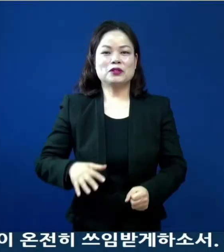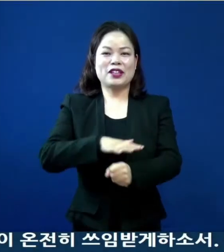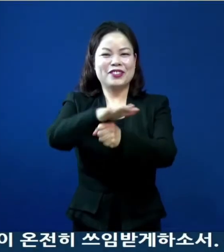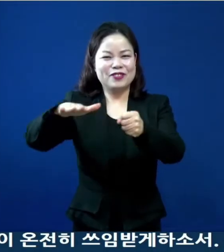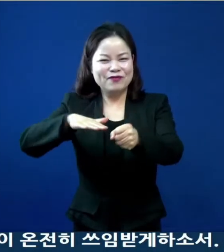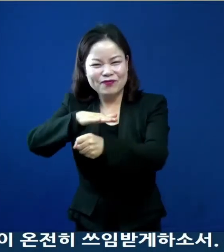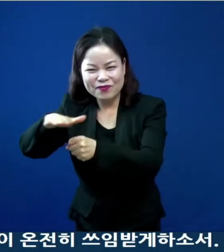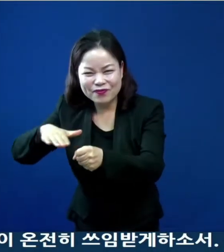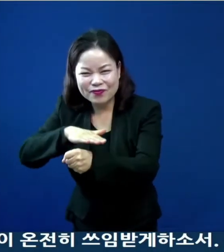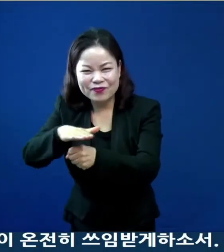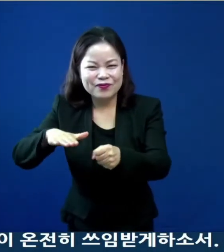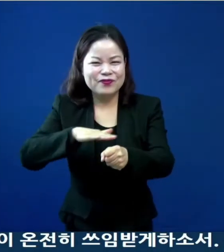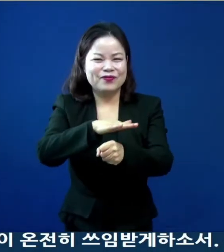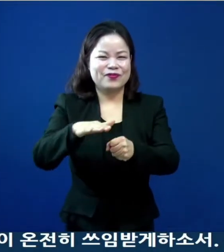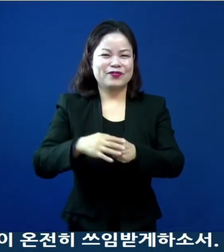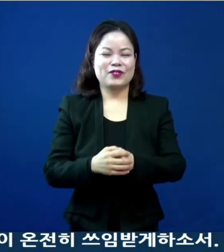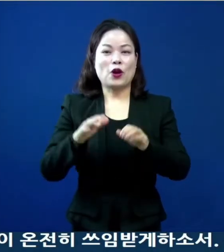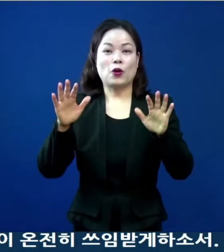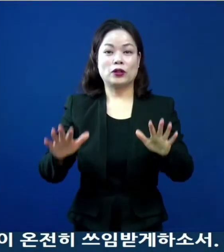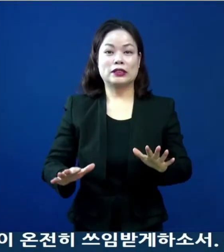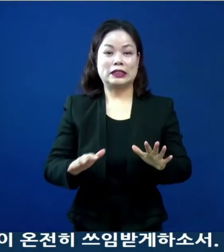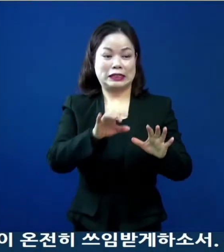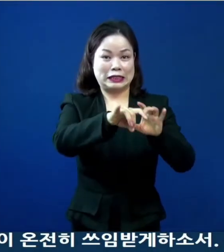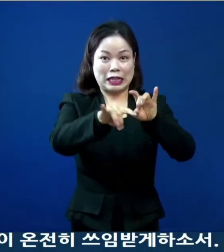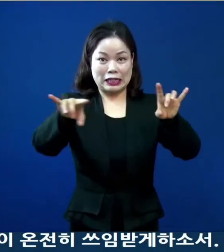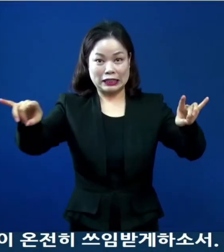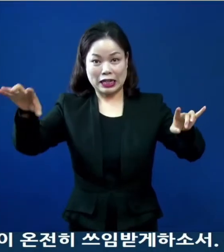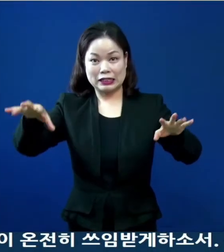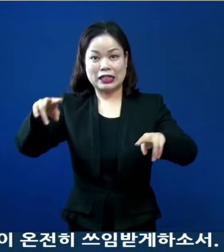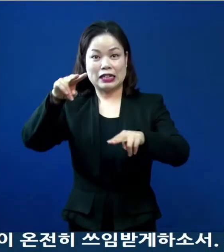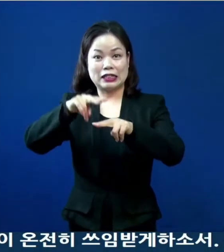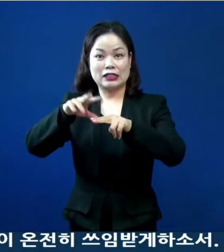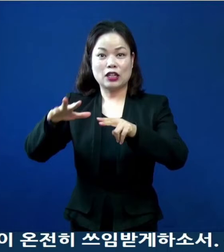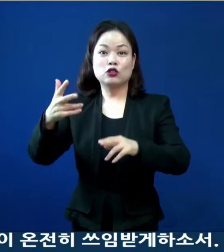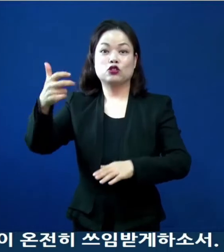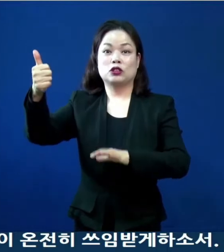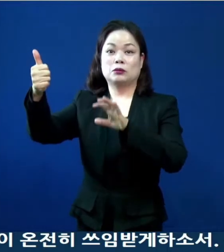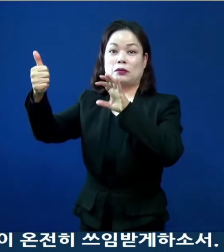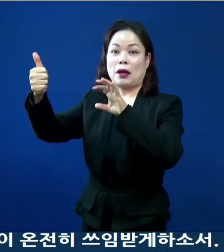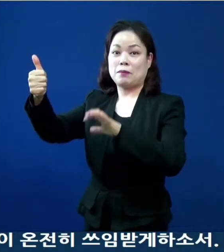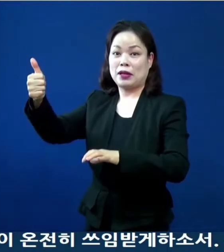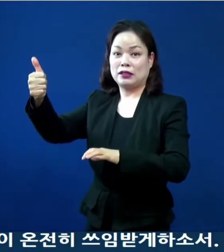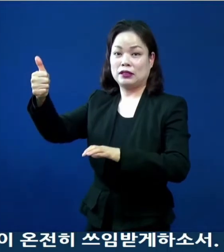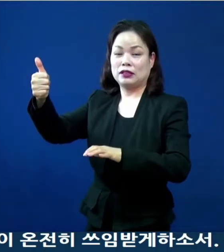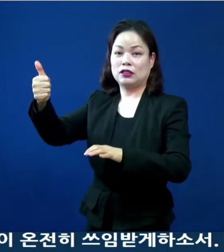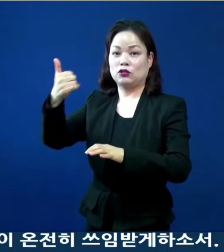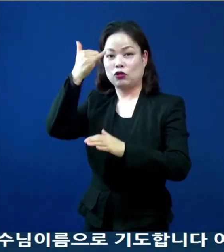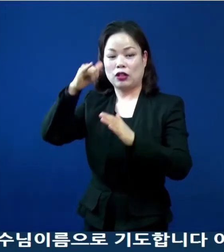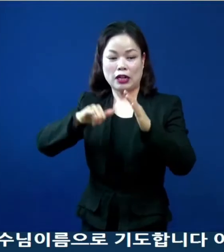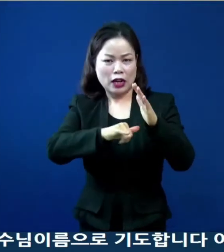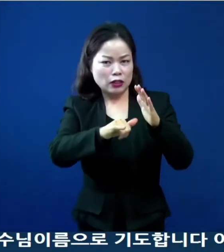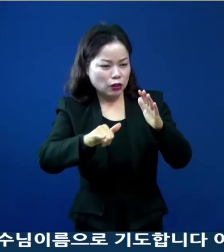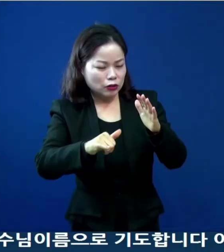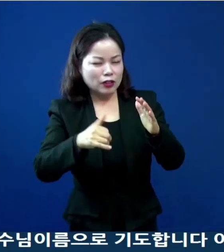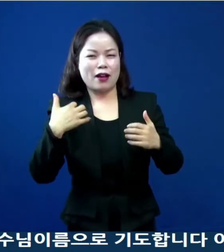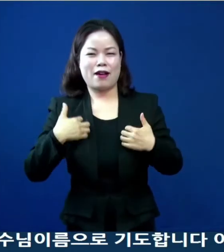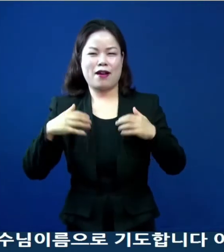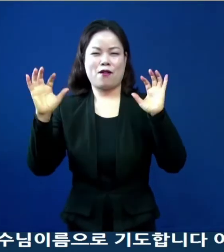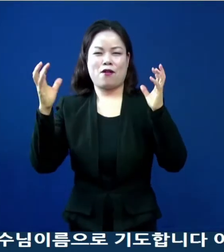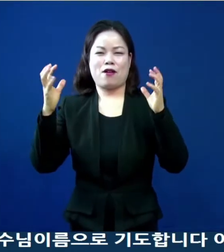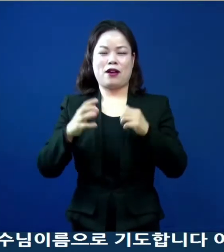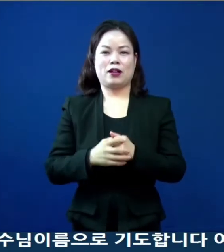사랑합니다. 오늘도 있는 각자의 자리에서 주님 앞에 나온 충현의 가족들